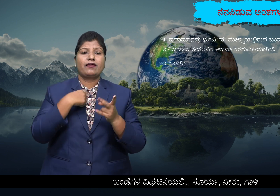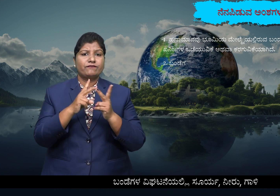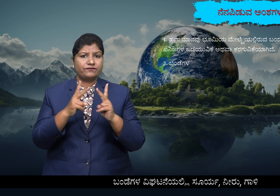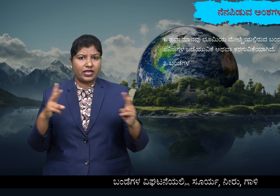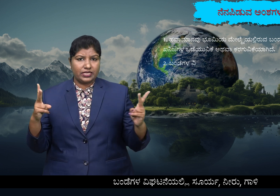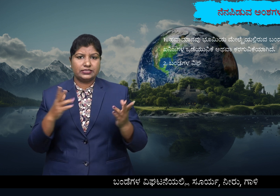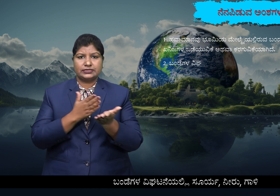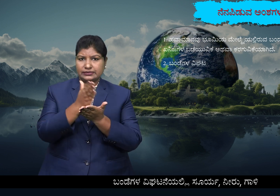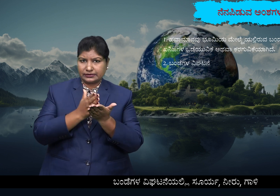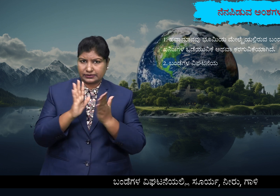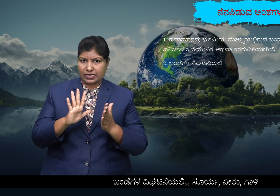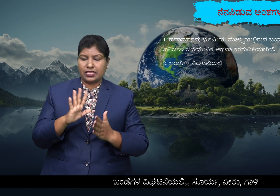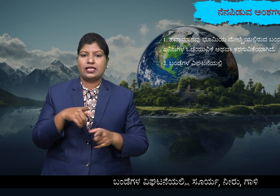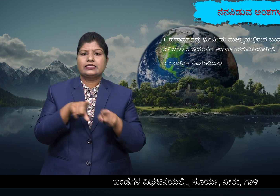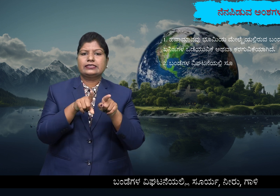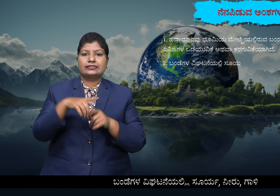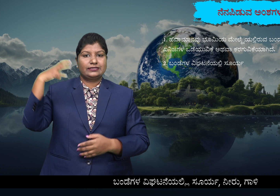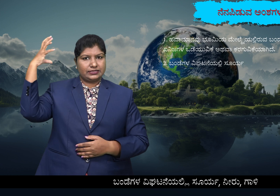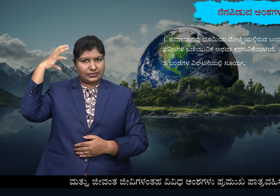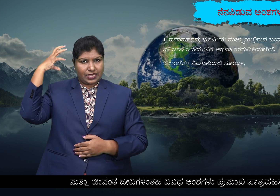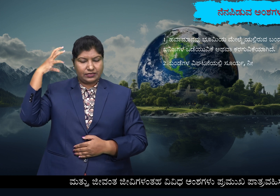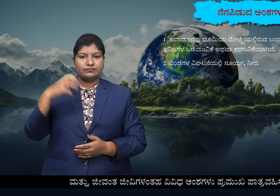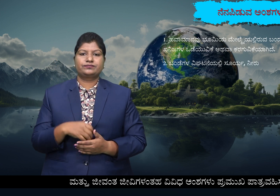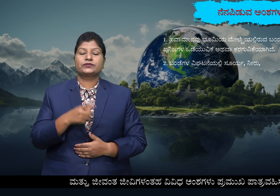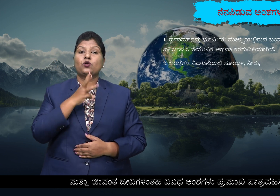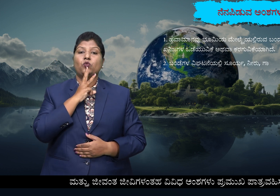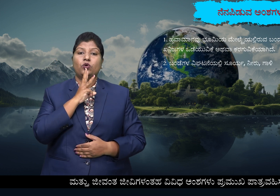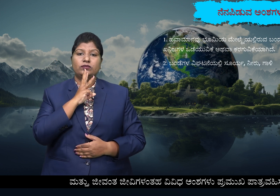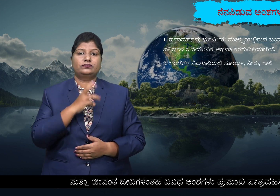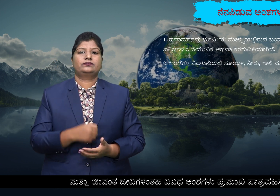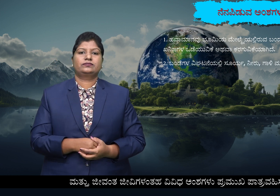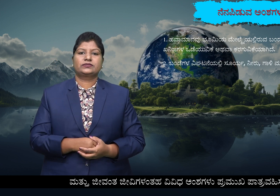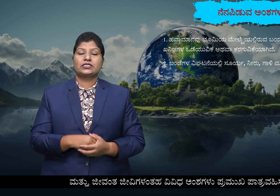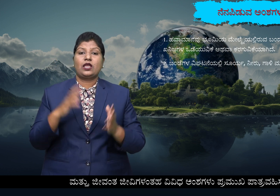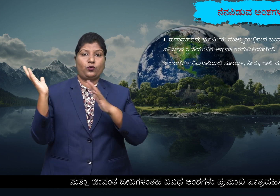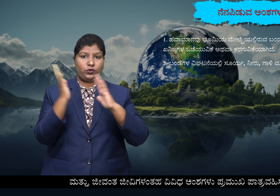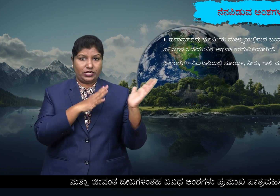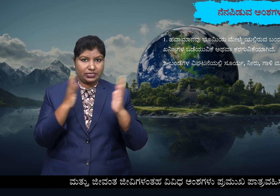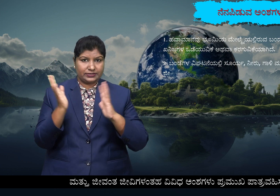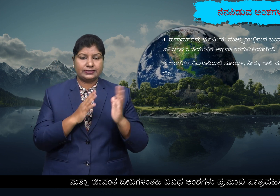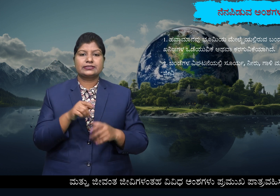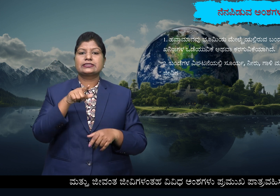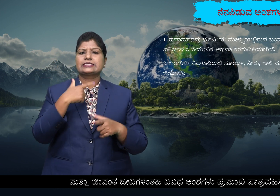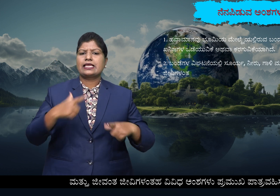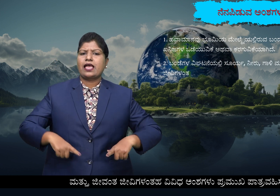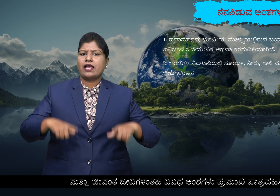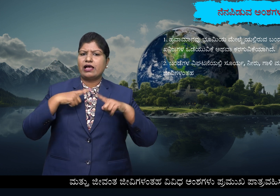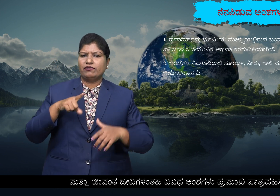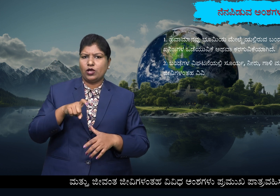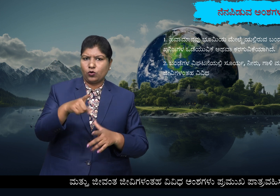ಬಂಡೆಗಳ ವಿಘಟನೆಯಲ್ಲಿ ಸೂರ್ಯ, ನೀರು, ಗಾಳಿ ಮತ್ತು ಜೀವಂತ ಜೀವಿಗಳಂತಹ ವಿವಿಧ ಅಂಶಗಳು ಪ್ರಮುಖ ಪಾತ್ರ